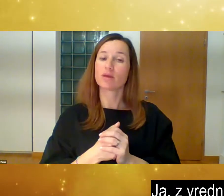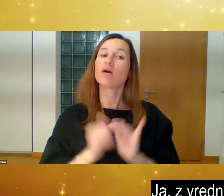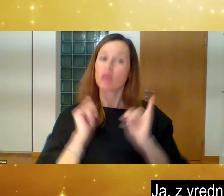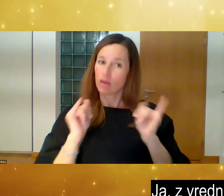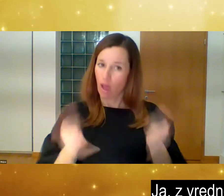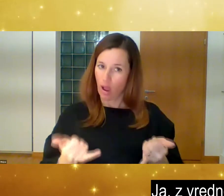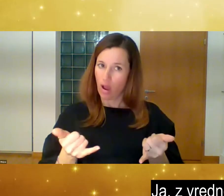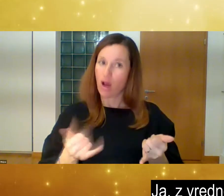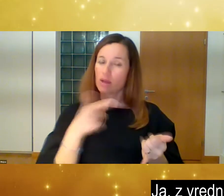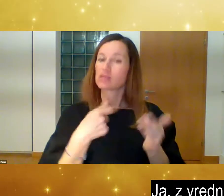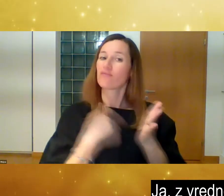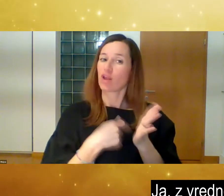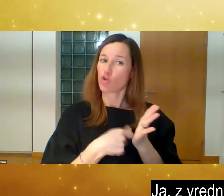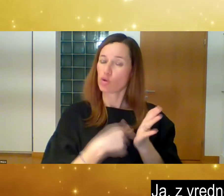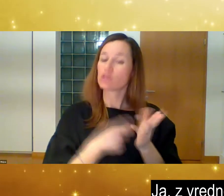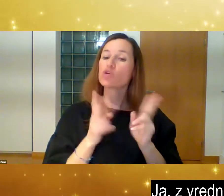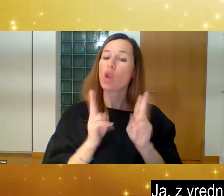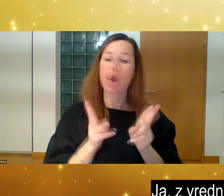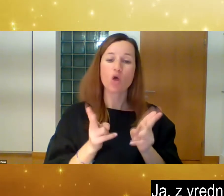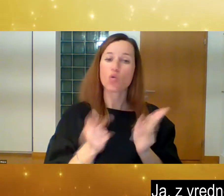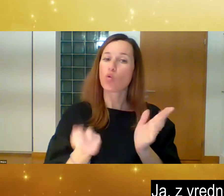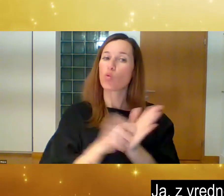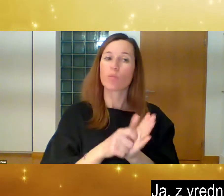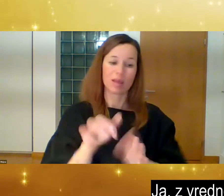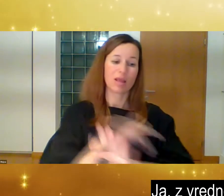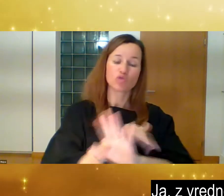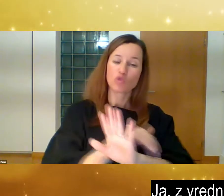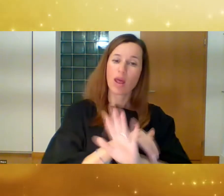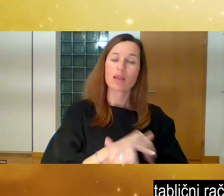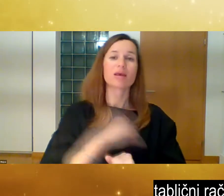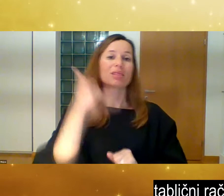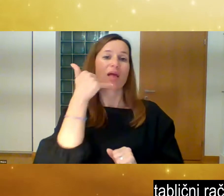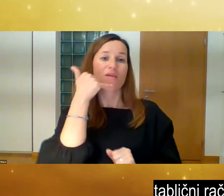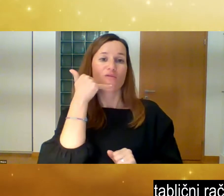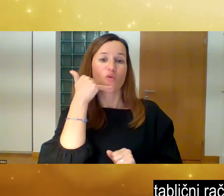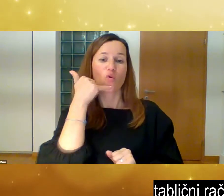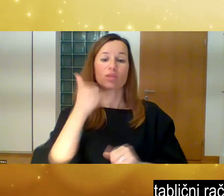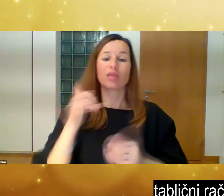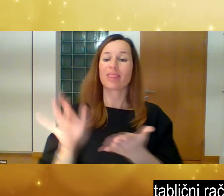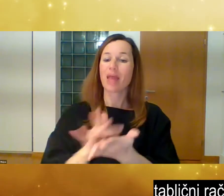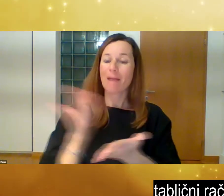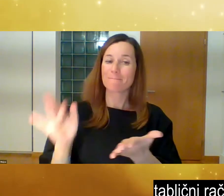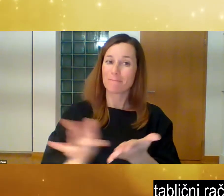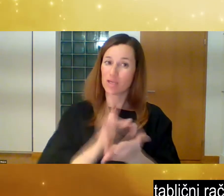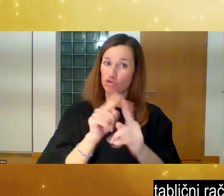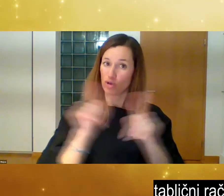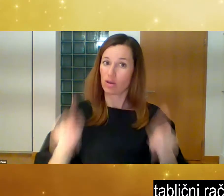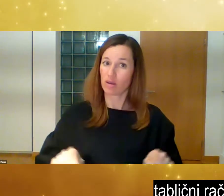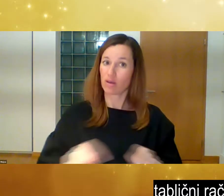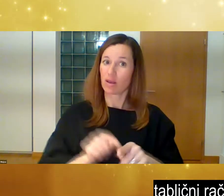Ja, z vrednotnico se lahko kupi računalnik, telefon, tablični računalnik, ker to